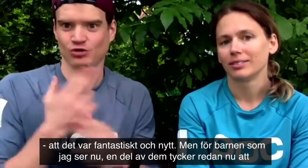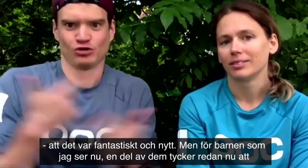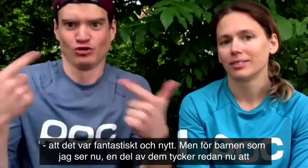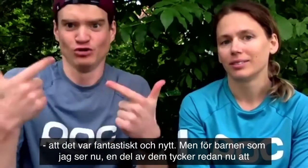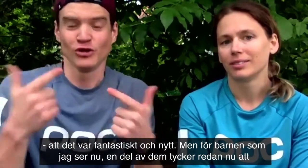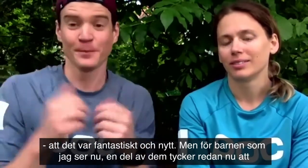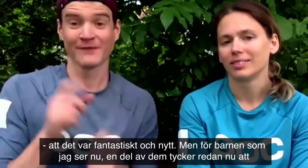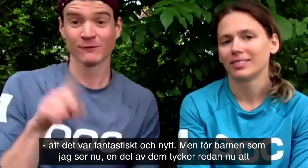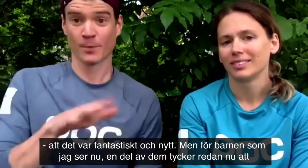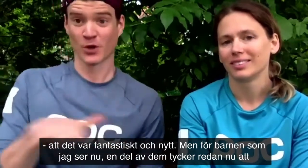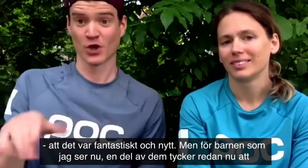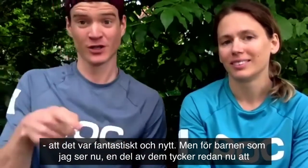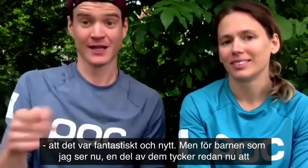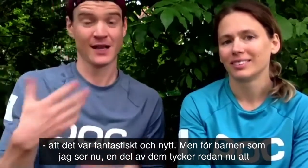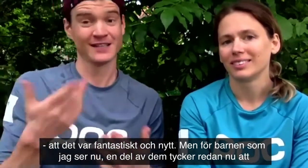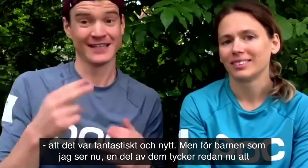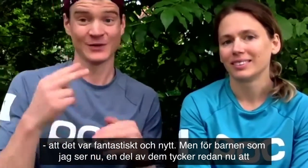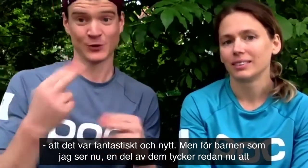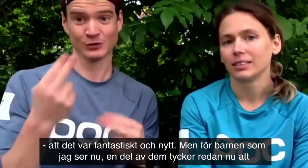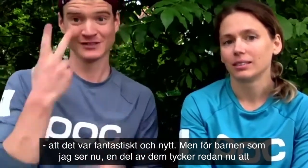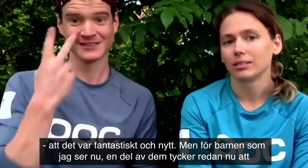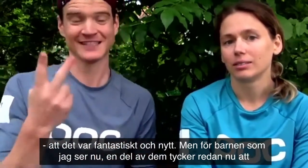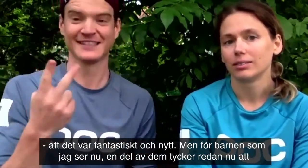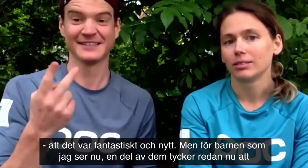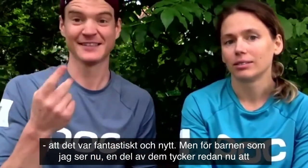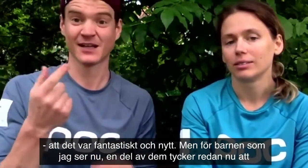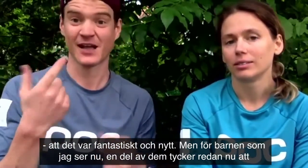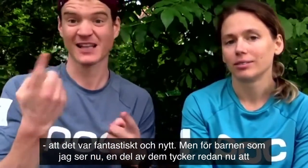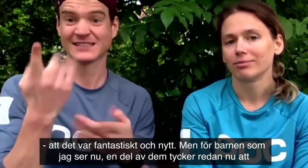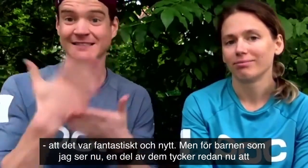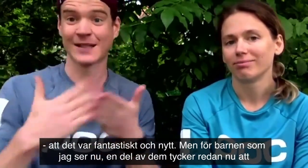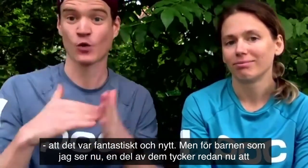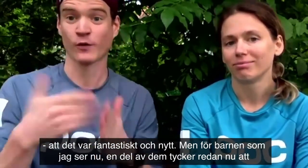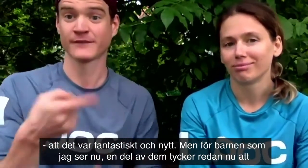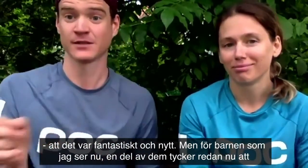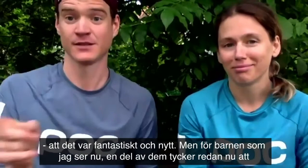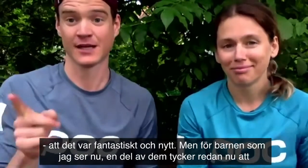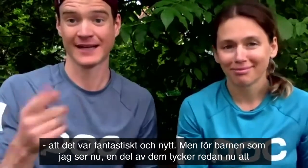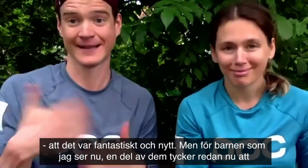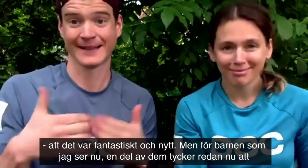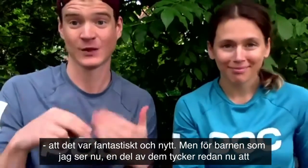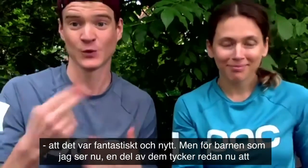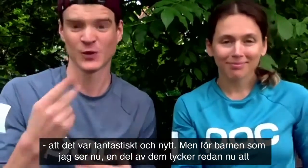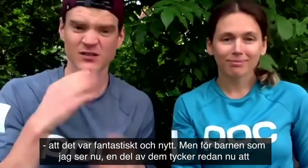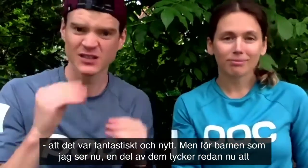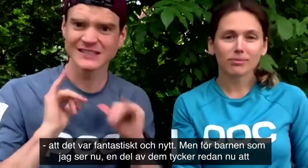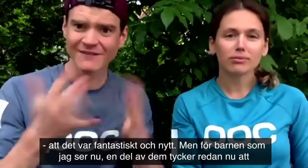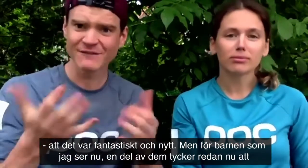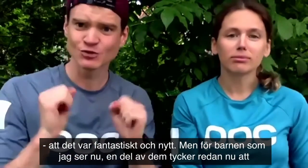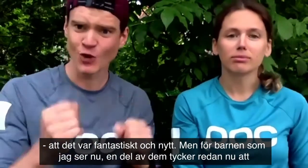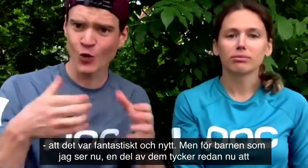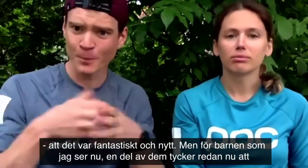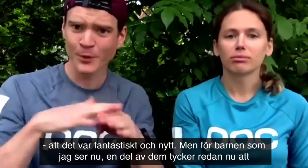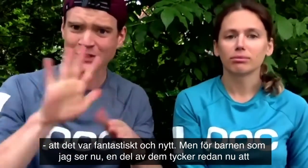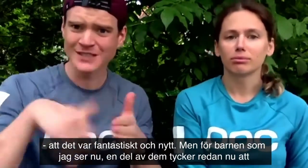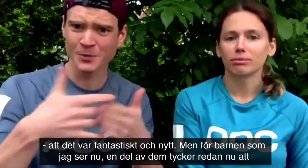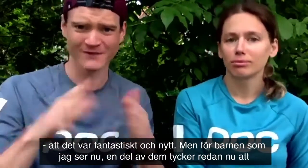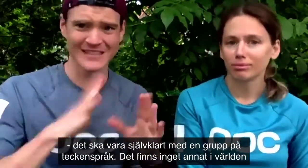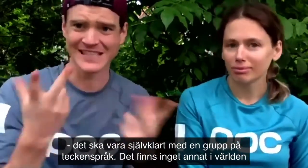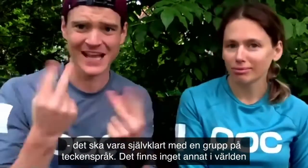fantastiskt. Och nytt. Men för barnen, som jag ser nu, en del av dem, de redan nu tycker att det är självklart